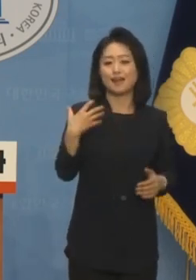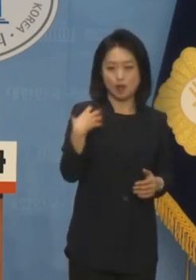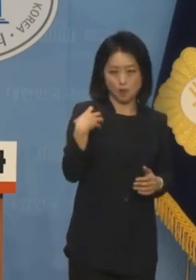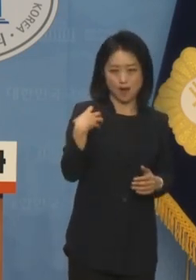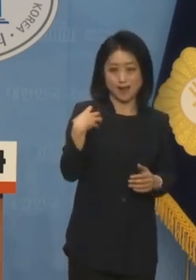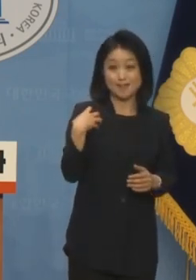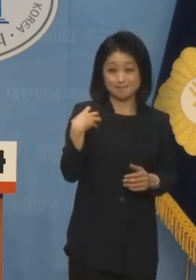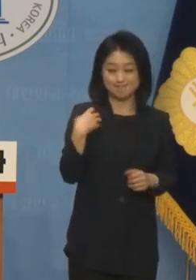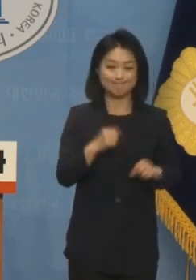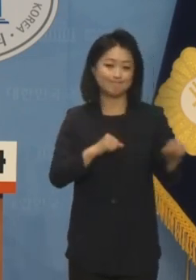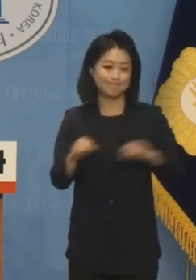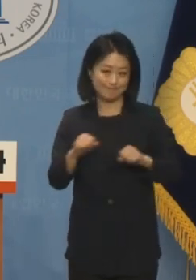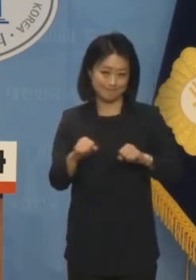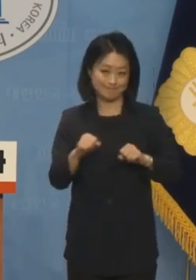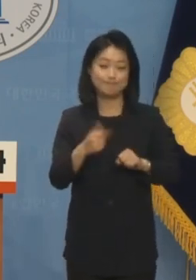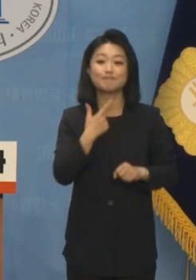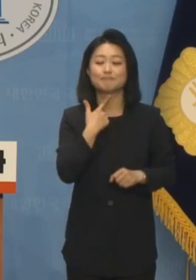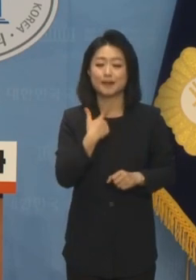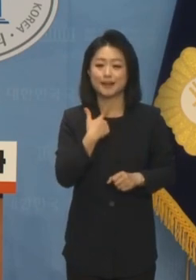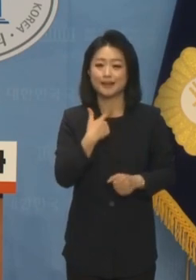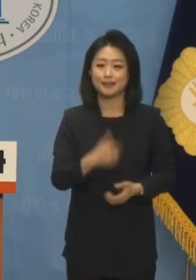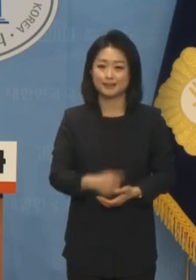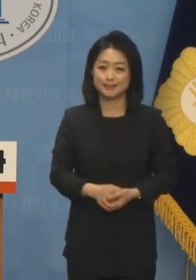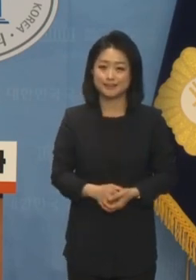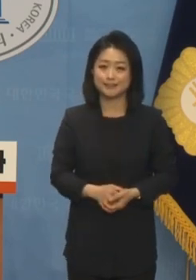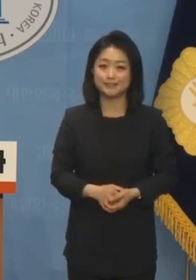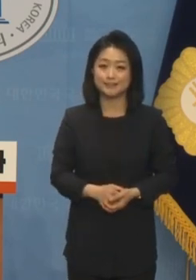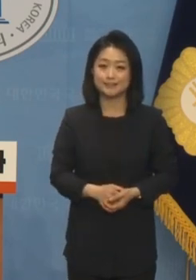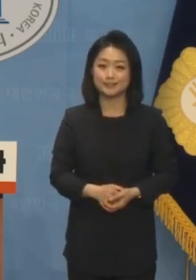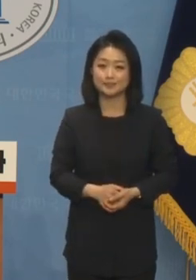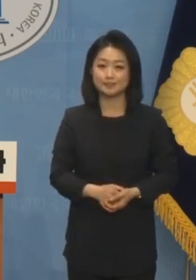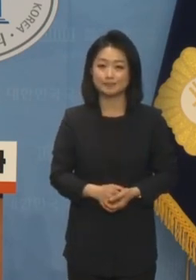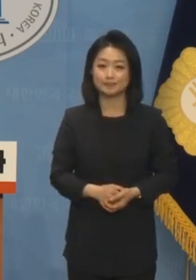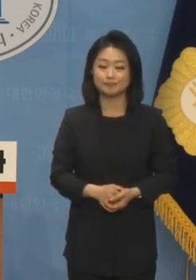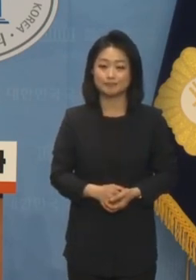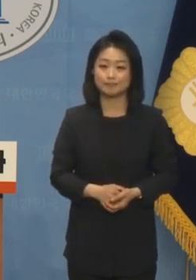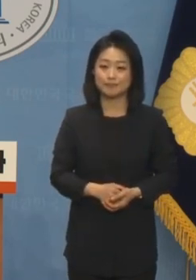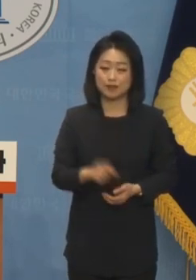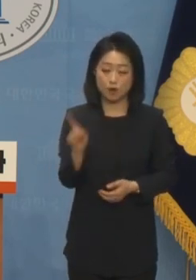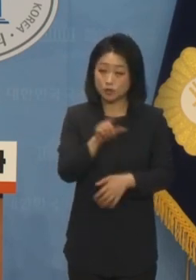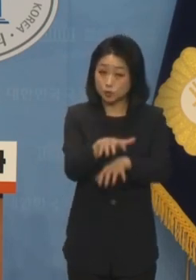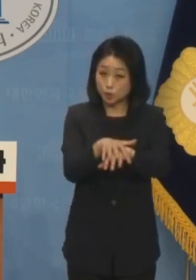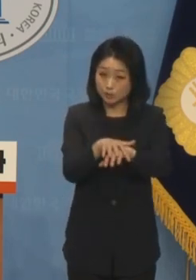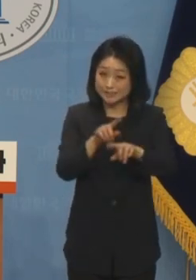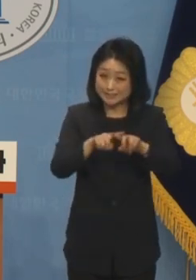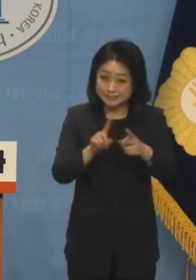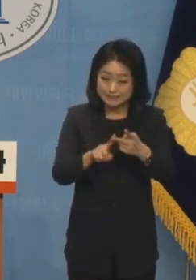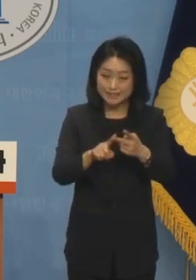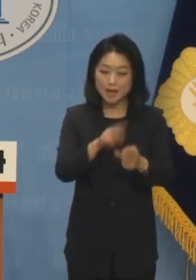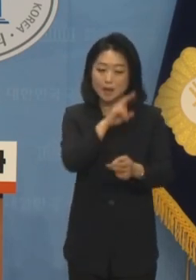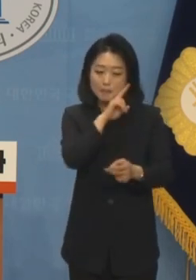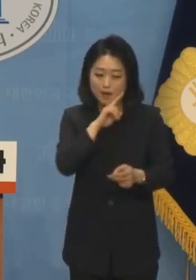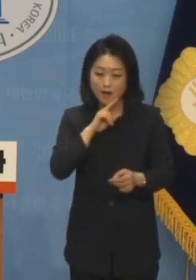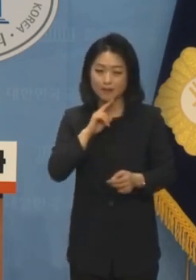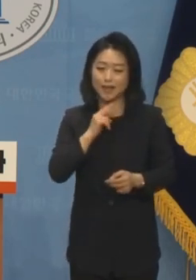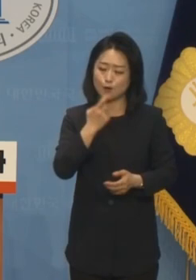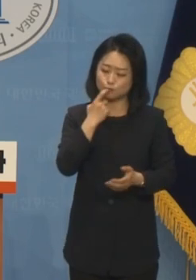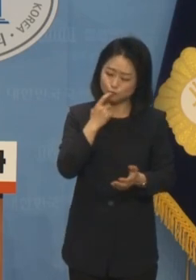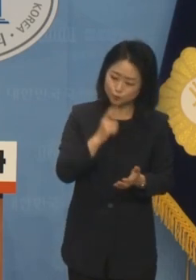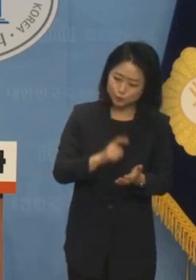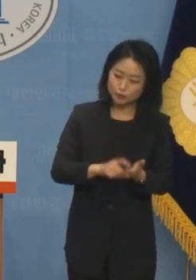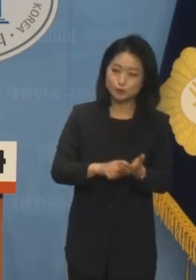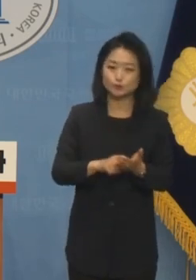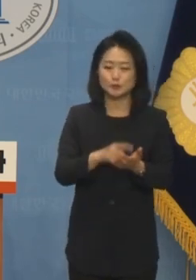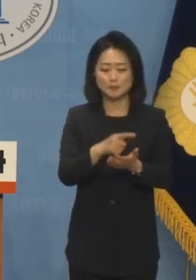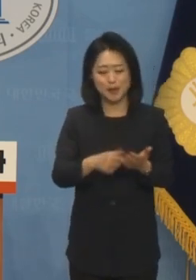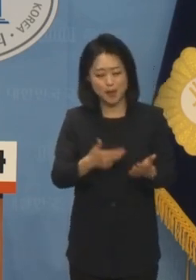할 책임과 의무라고 여겼기 때문입니다. 어떤 조직이든 모두가 편한 길, 쉬운 길,